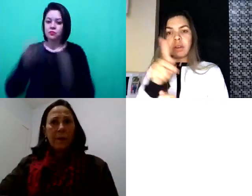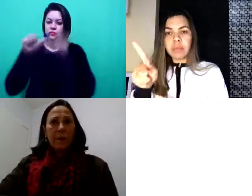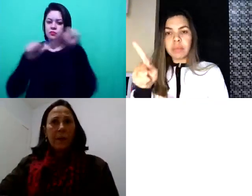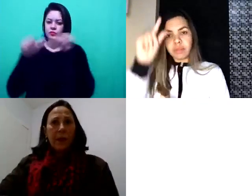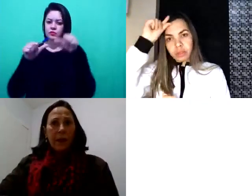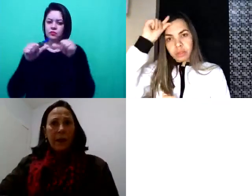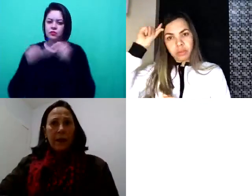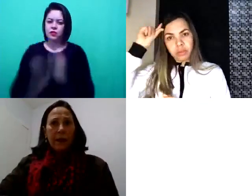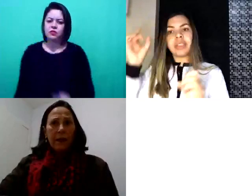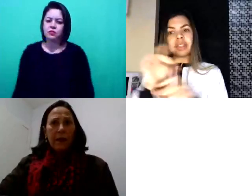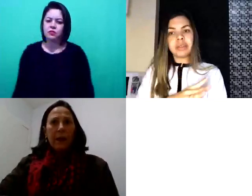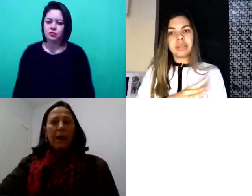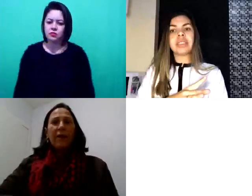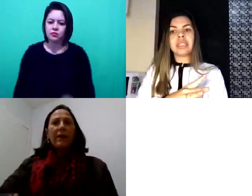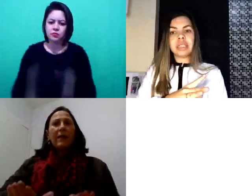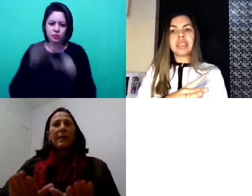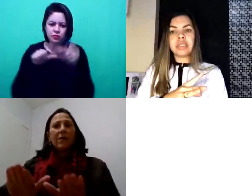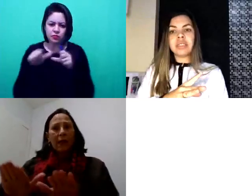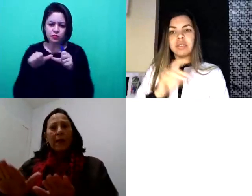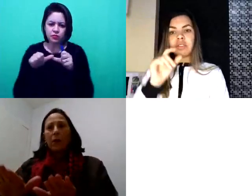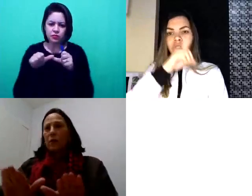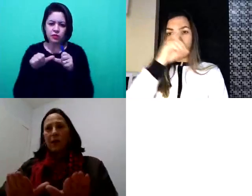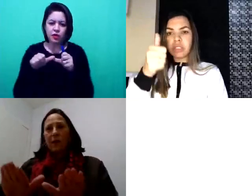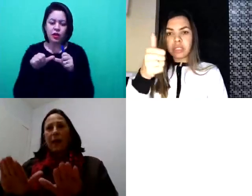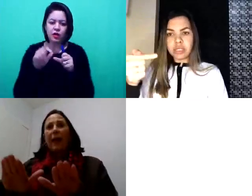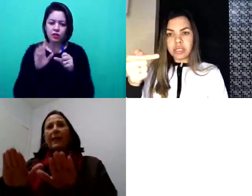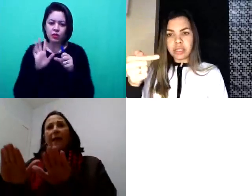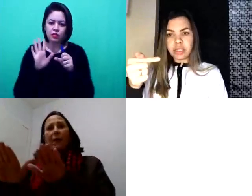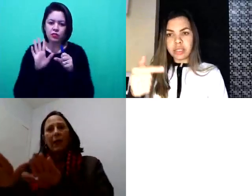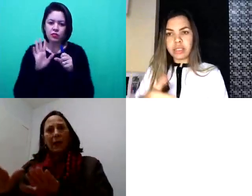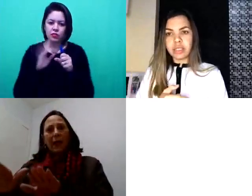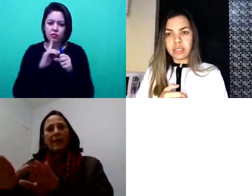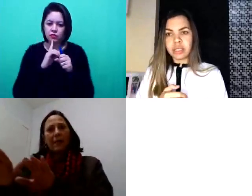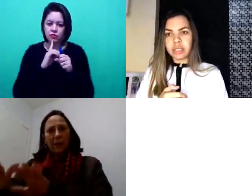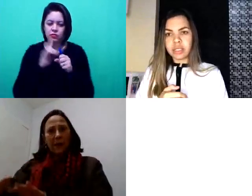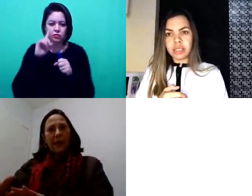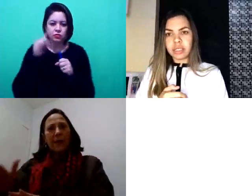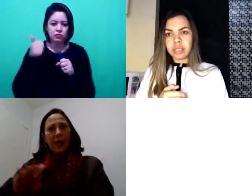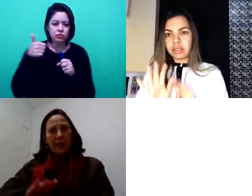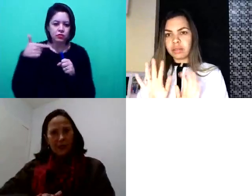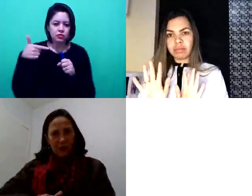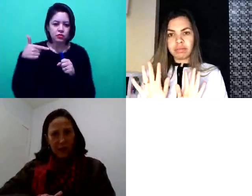né? Na verdade, assim, Suelen, não, não tem, ela termina, a disciplina termina antes,